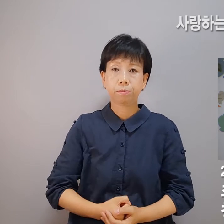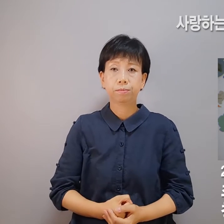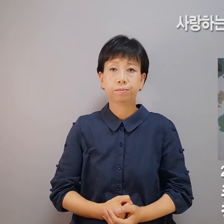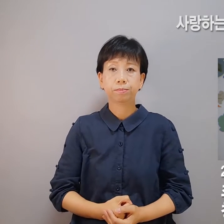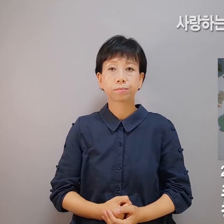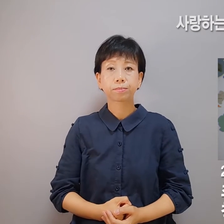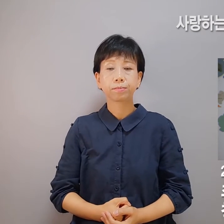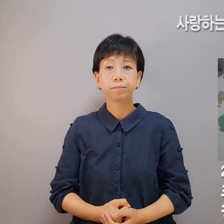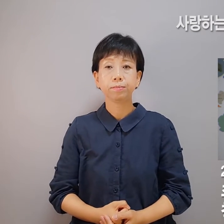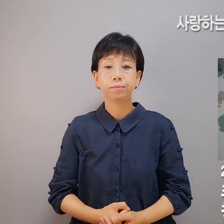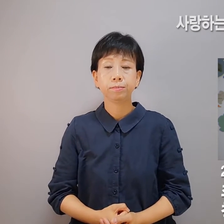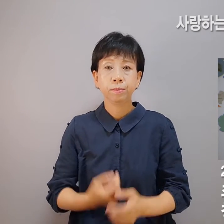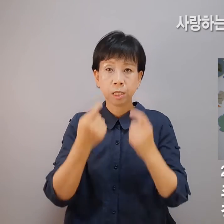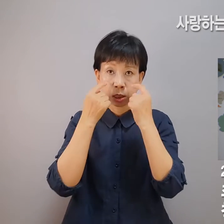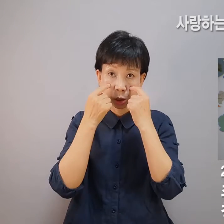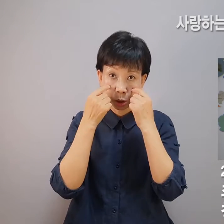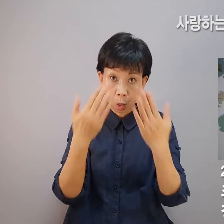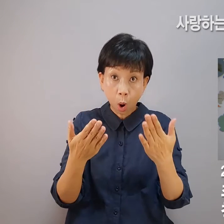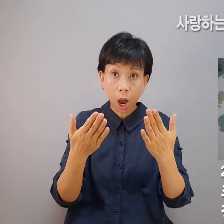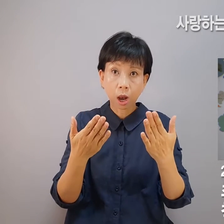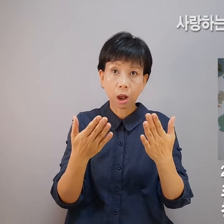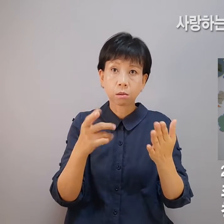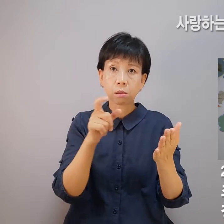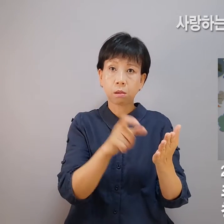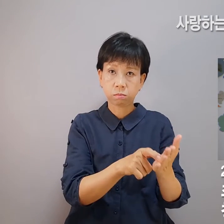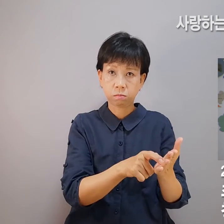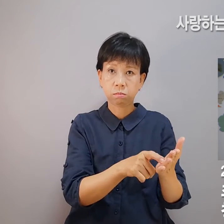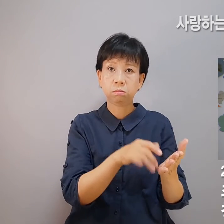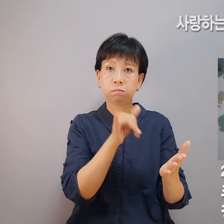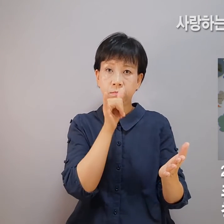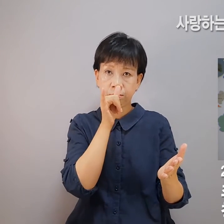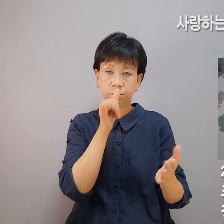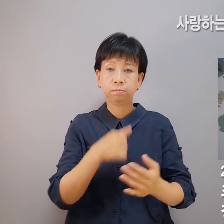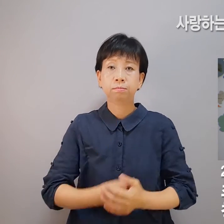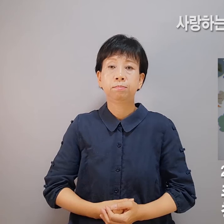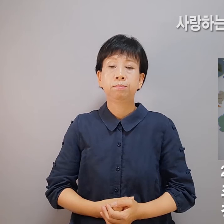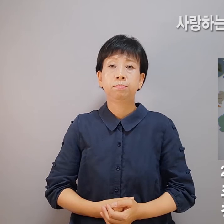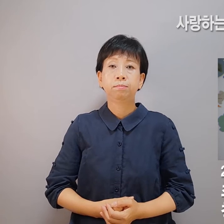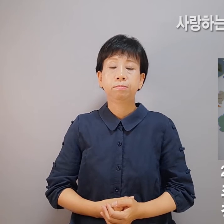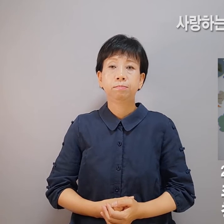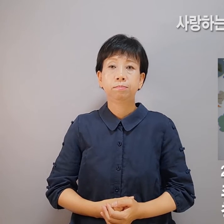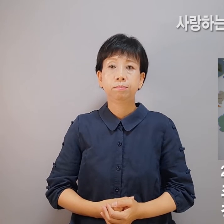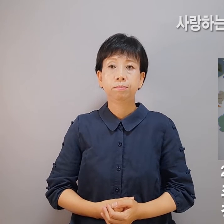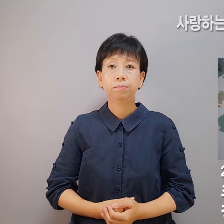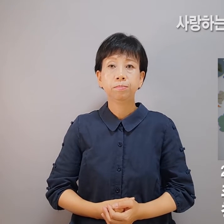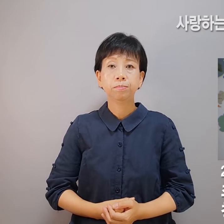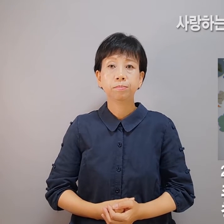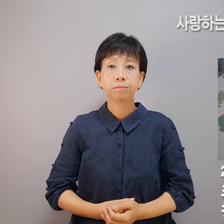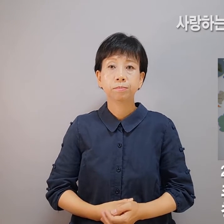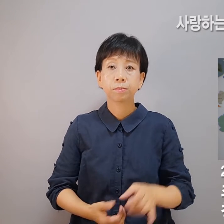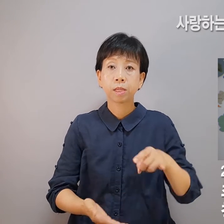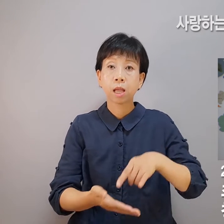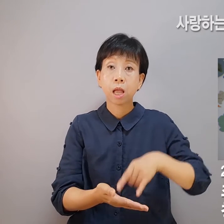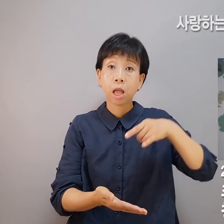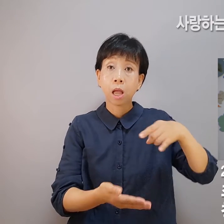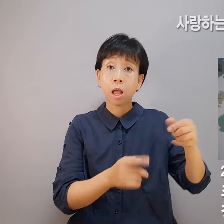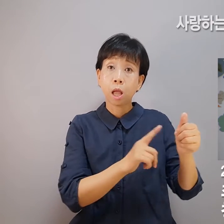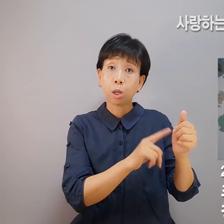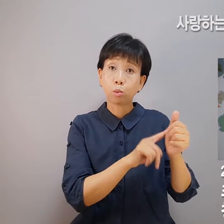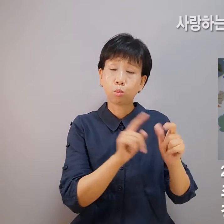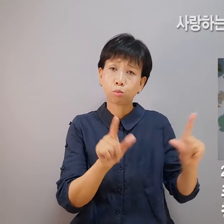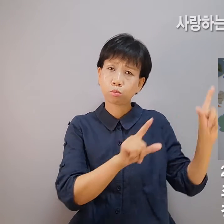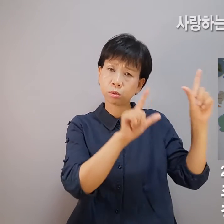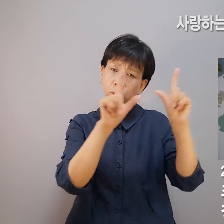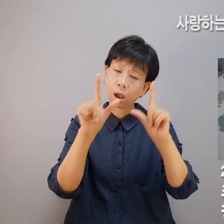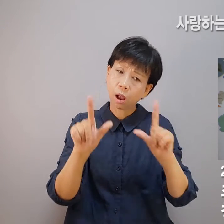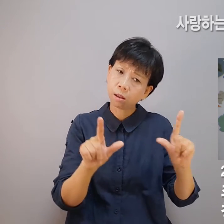5절에서 명확하게 말씀하고 있습니다. 도대체 에녹이 어떻게 살았길래